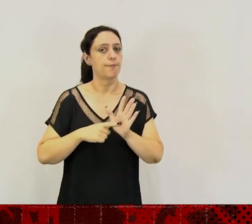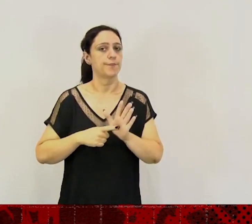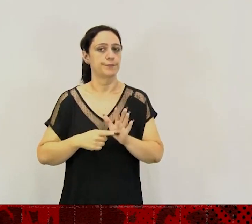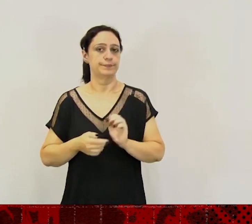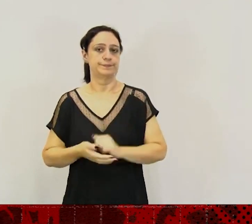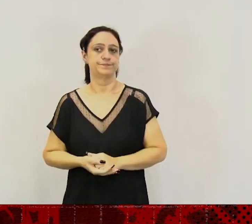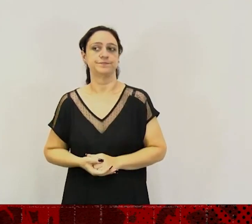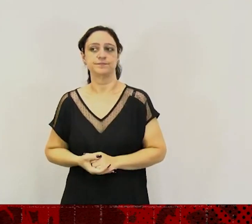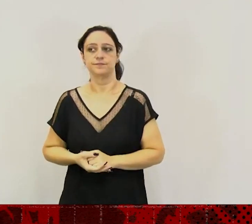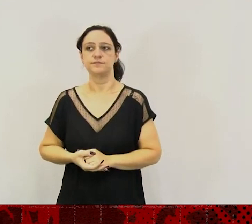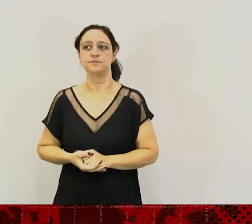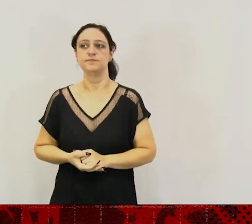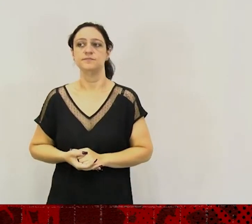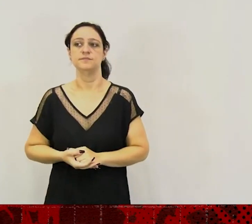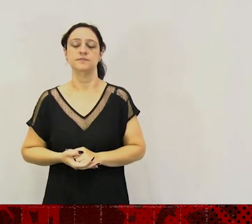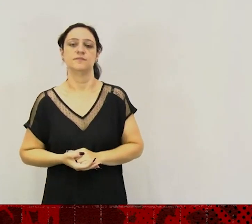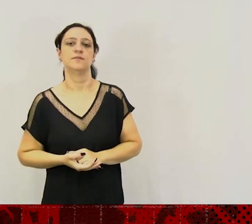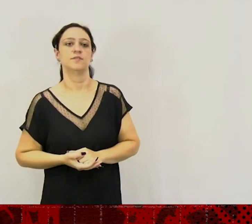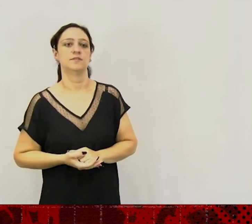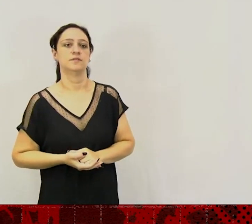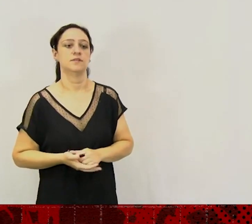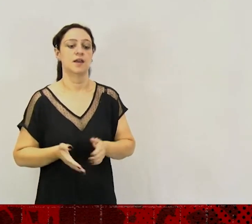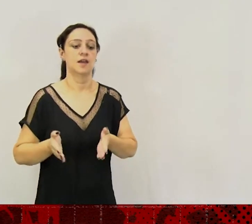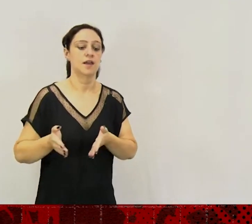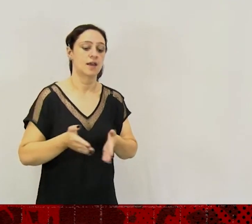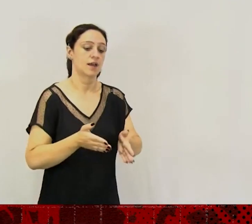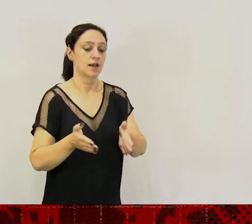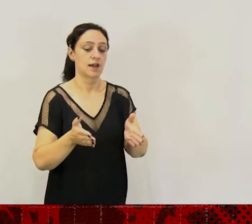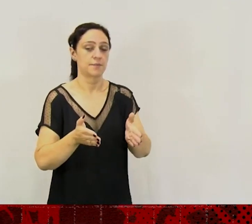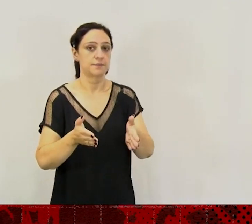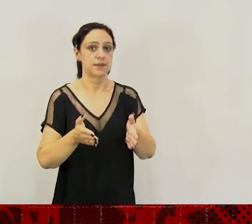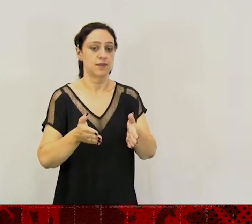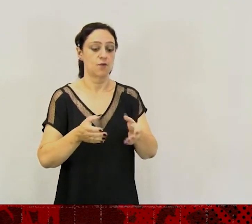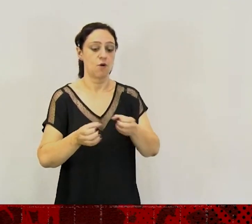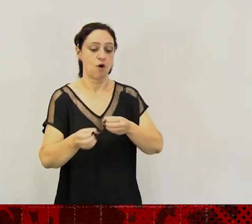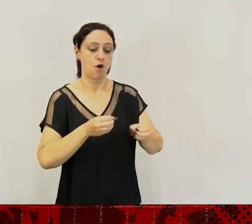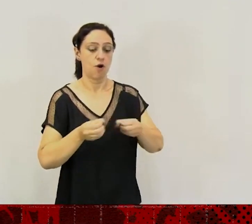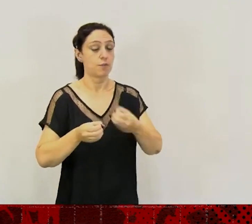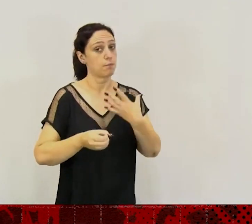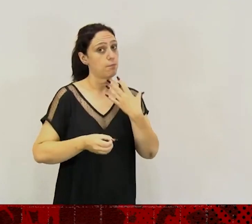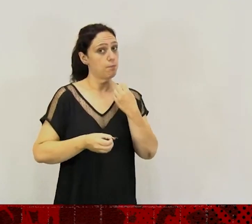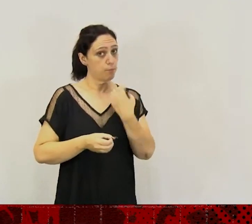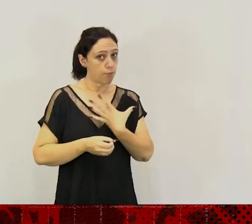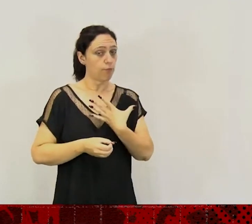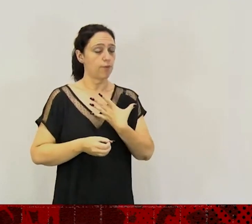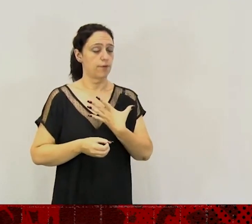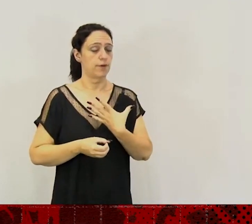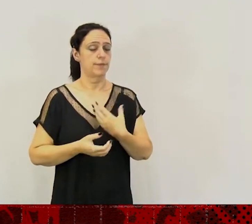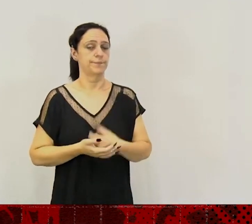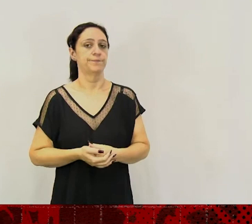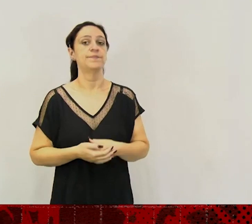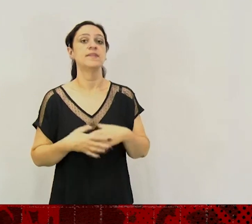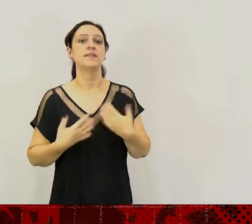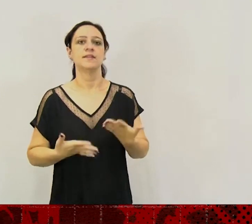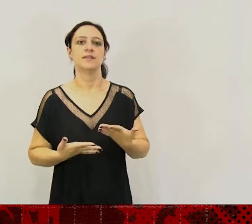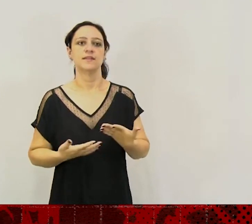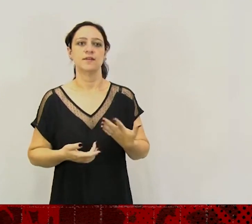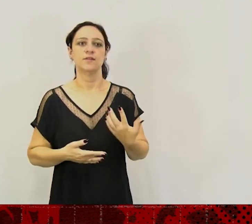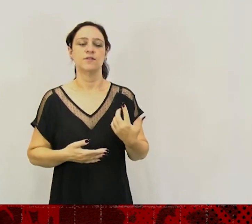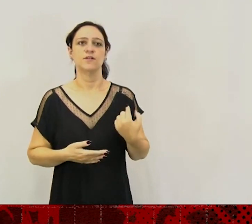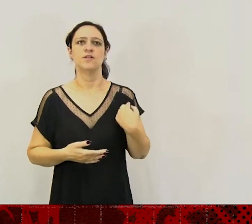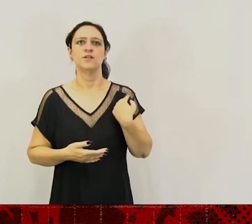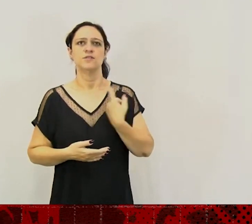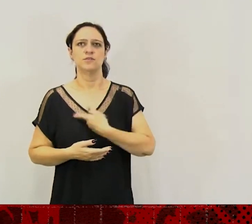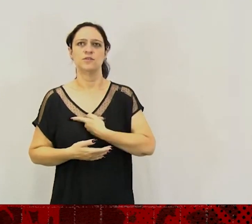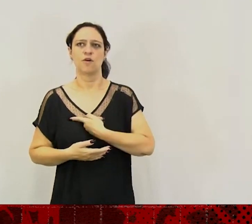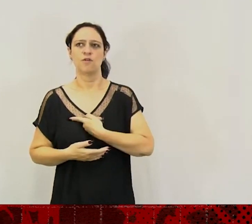que esse caminho é um caminho de boas obras. Então nós não fomos